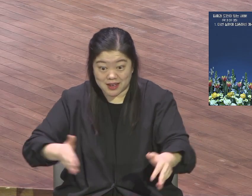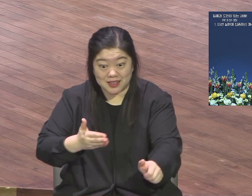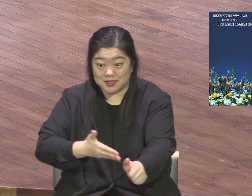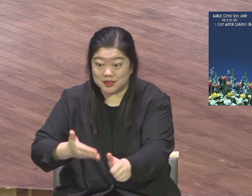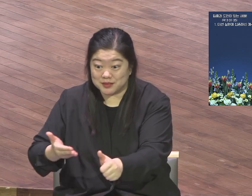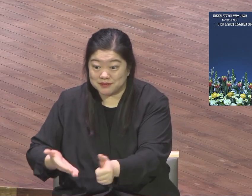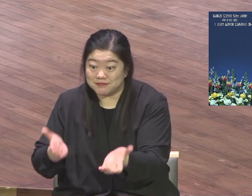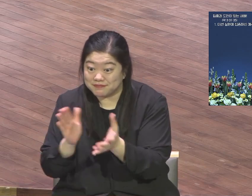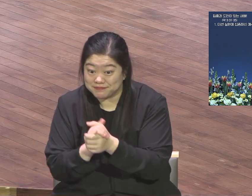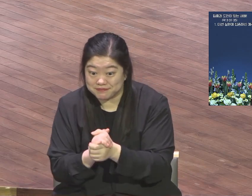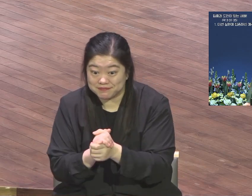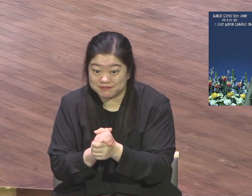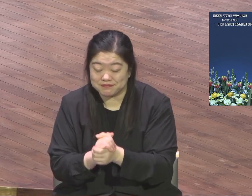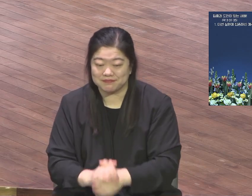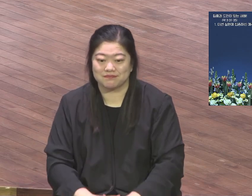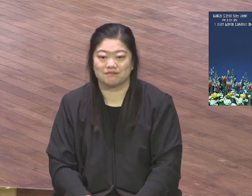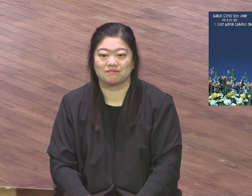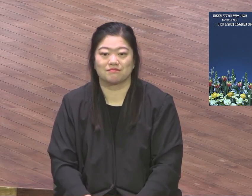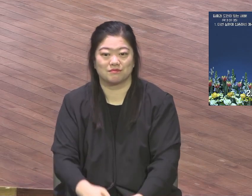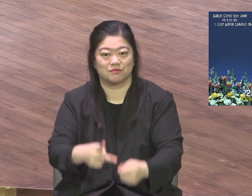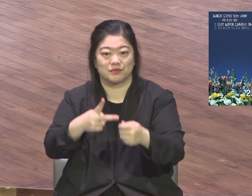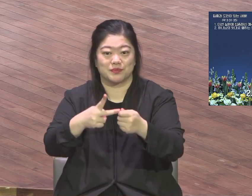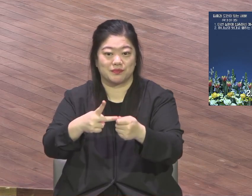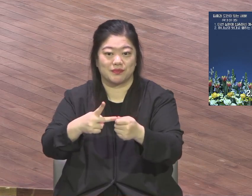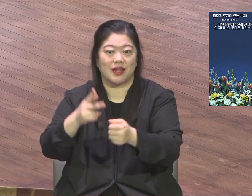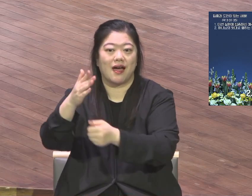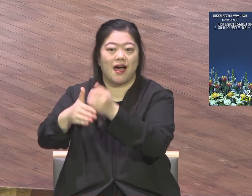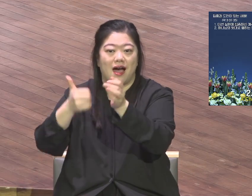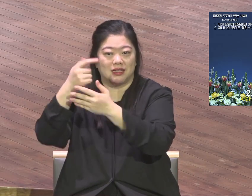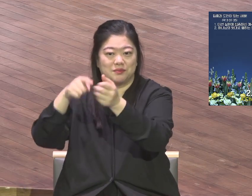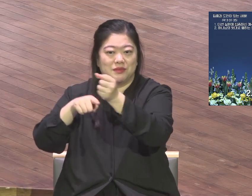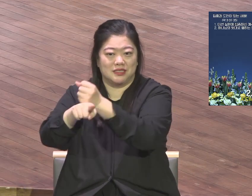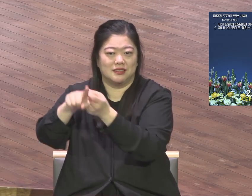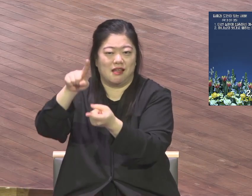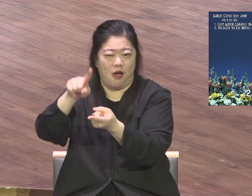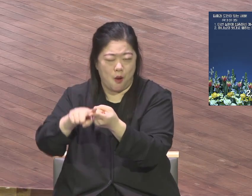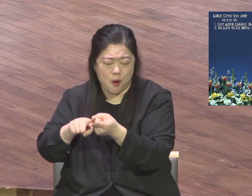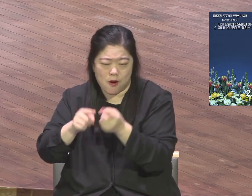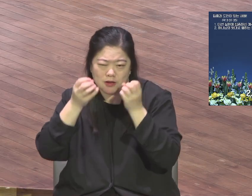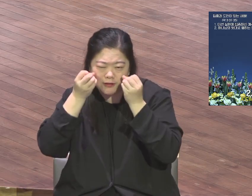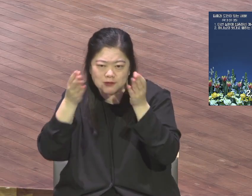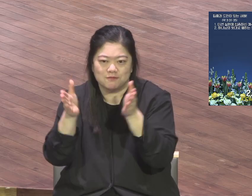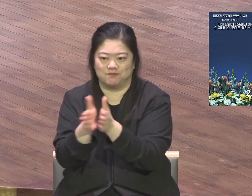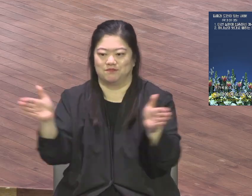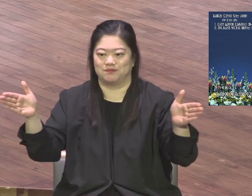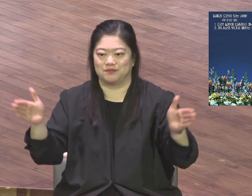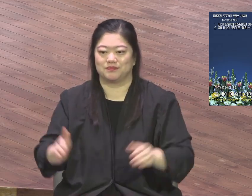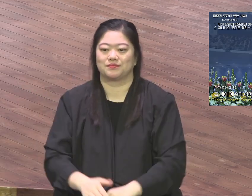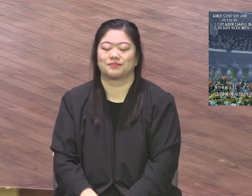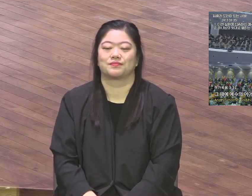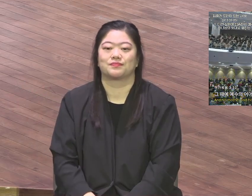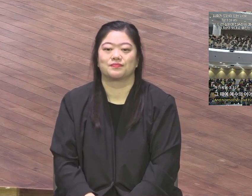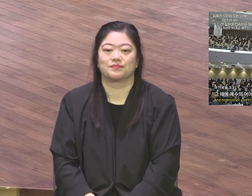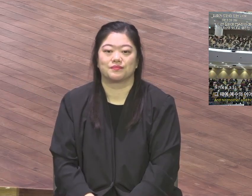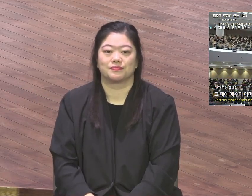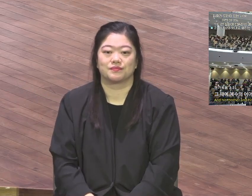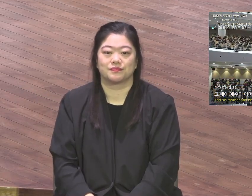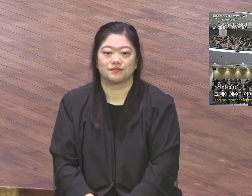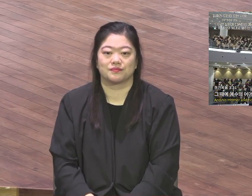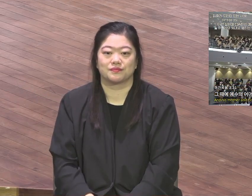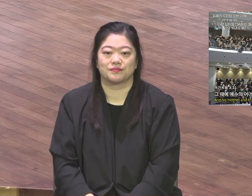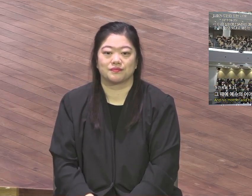축복합니다. 두 번째로 하나님의 뜻대로 행하는 도전입니다. 31절 봅니다.